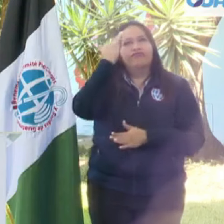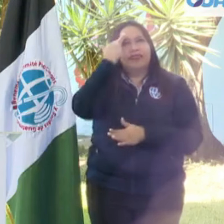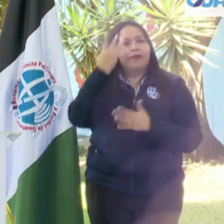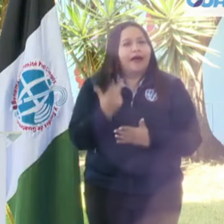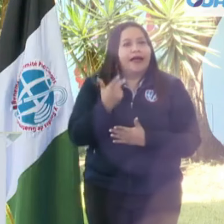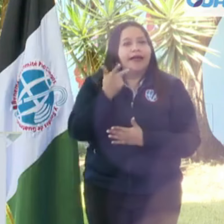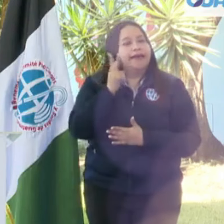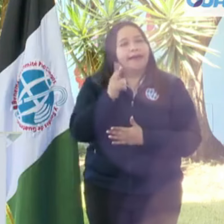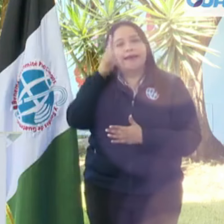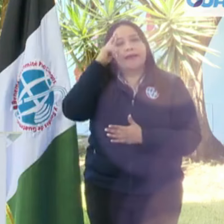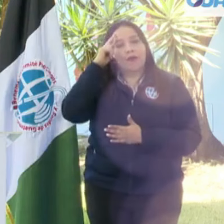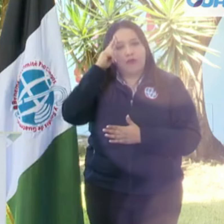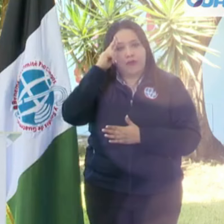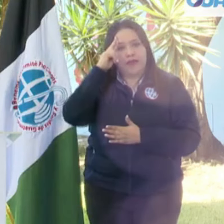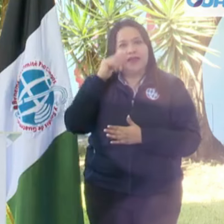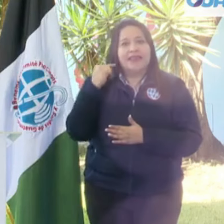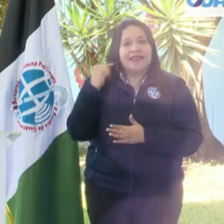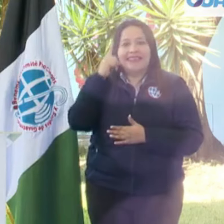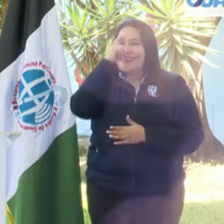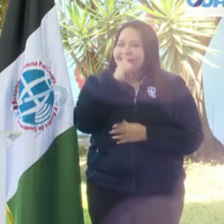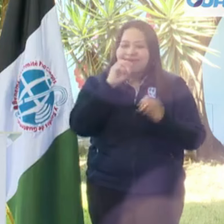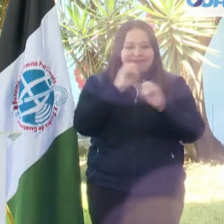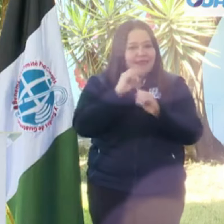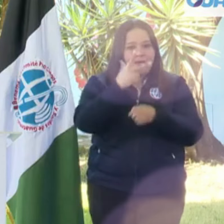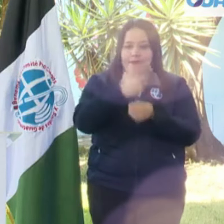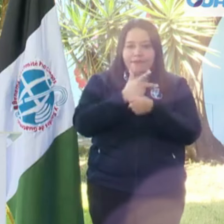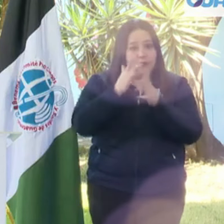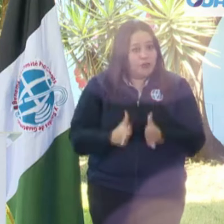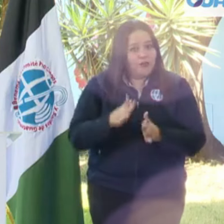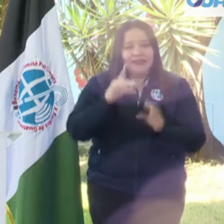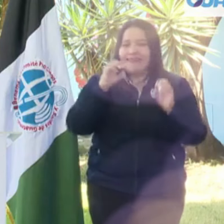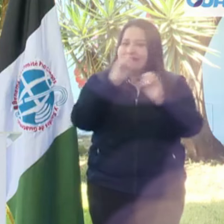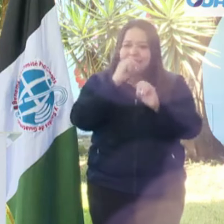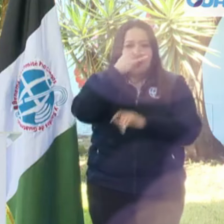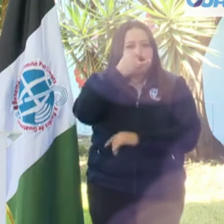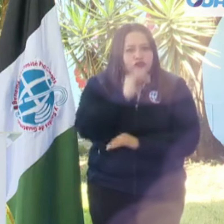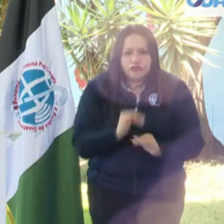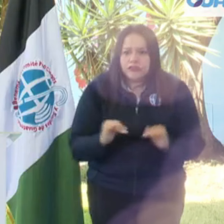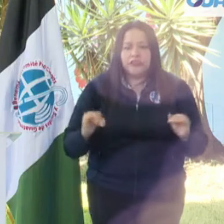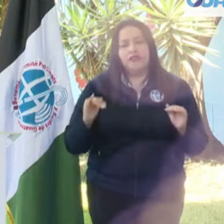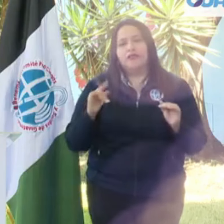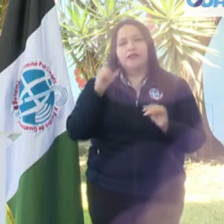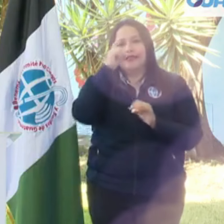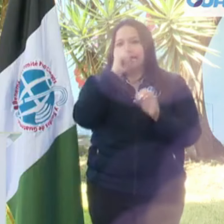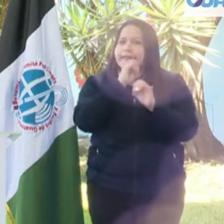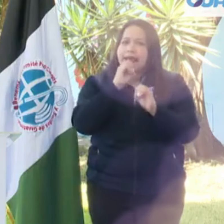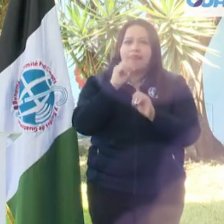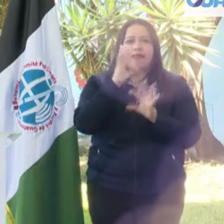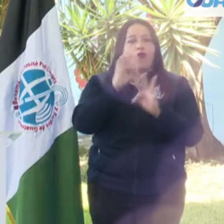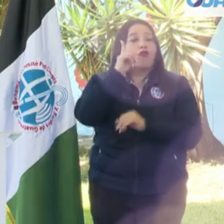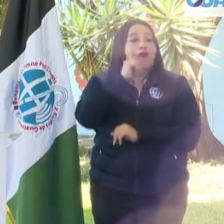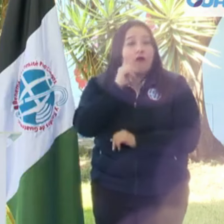recordando siempre que ningún guatemalteco, ningún niño, niña,